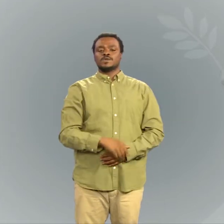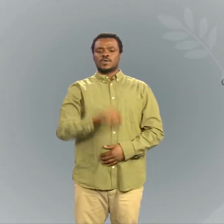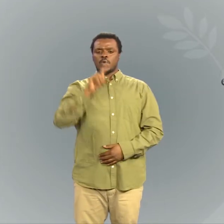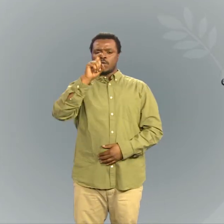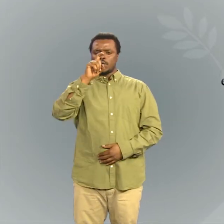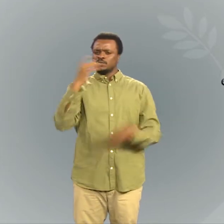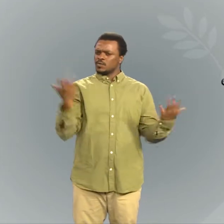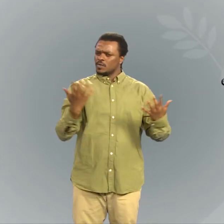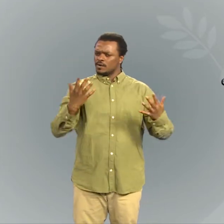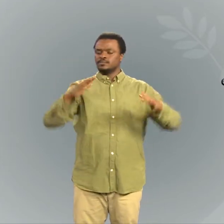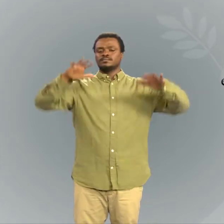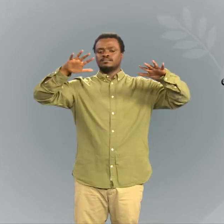et l'eau commence à baisser.